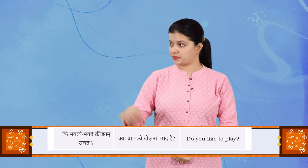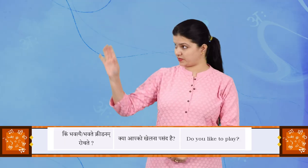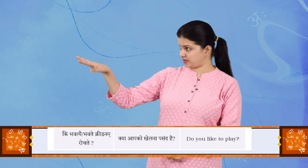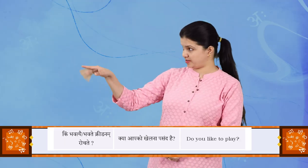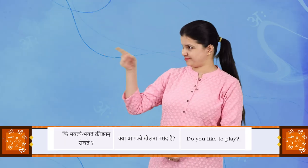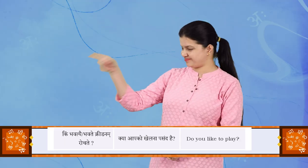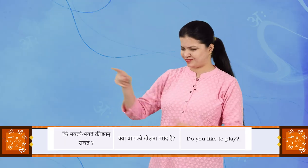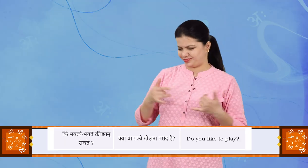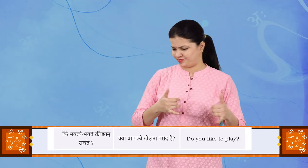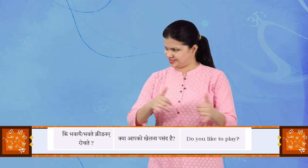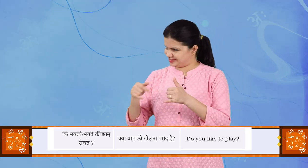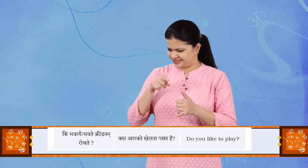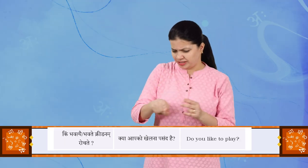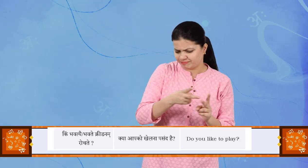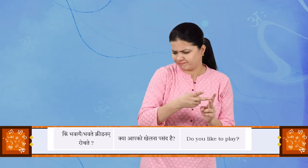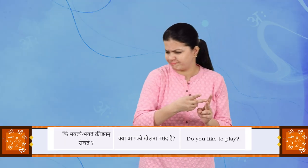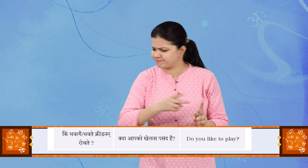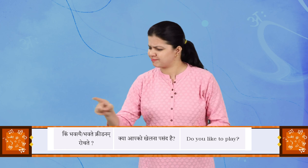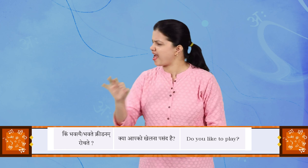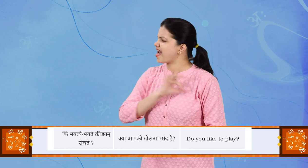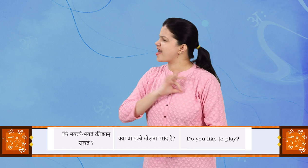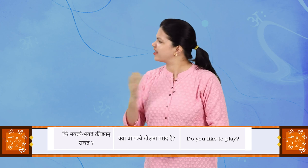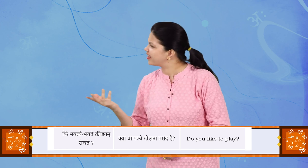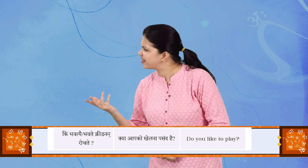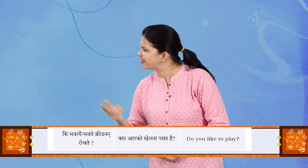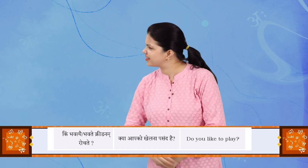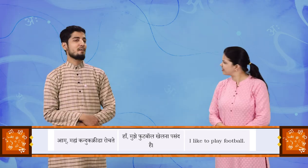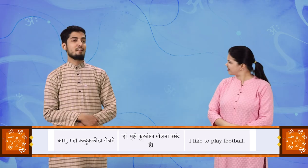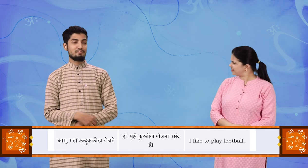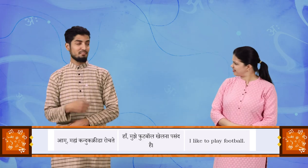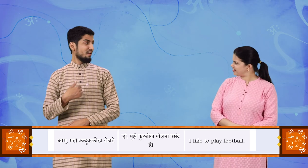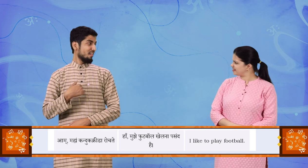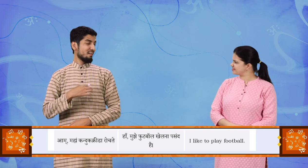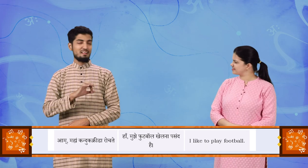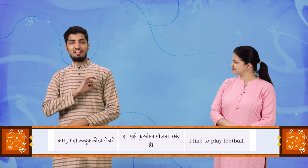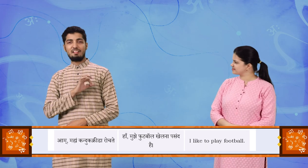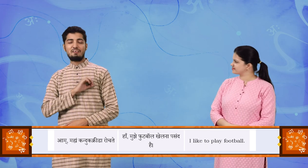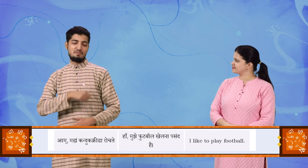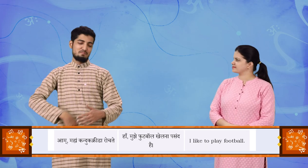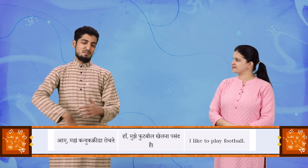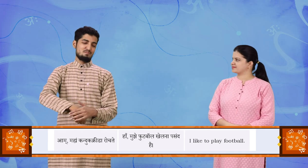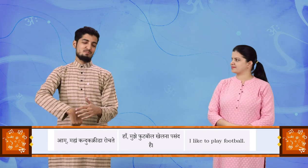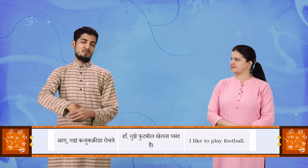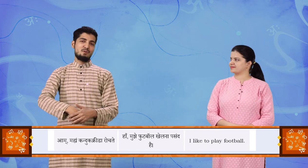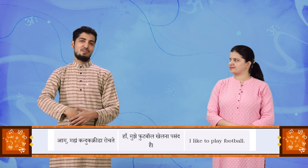आपके भगवते रुद्राय नम रूचि है ए मईया हम कंदुक क्रीड़ा